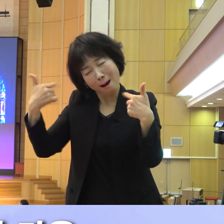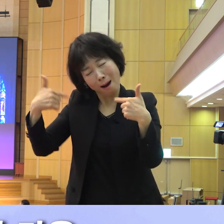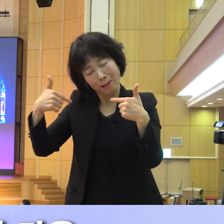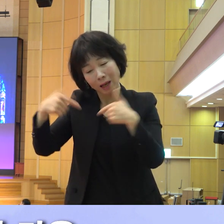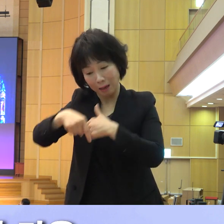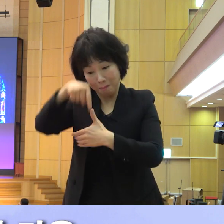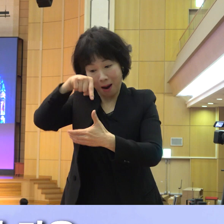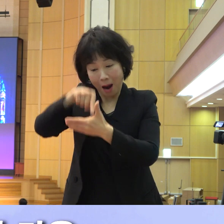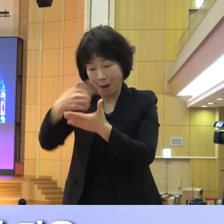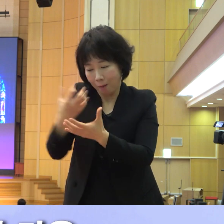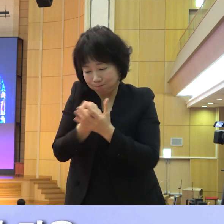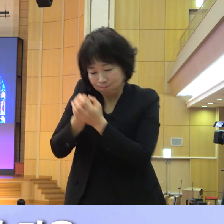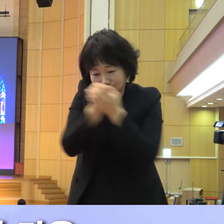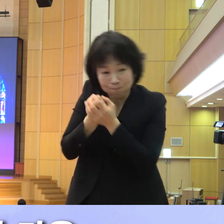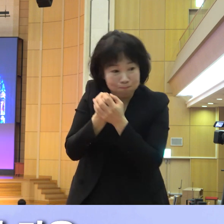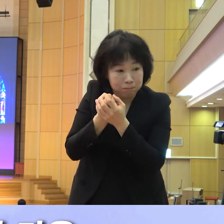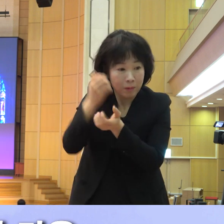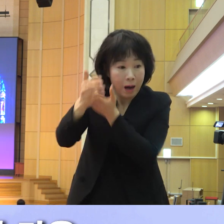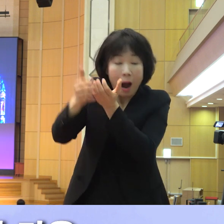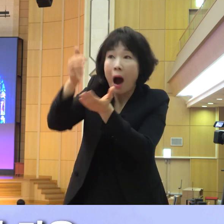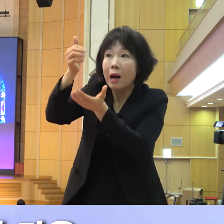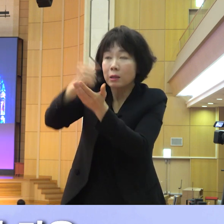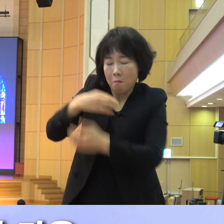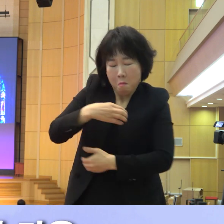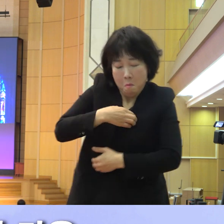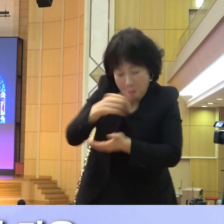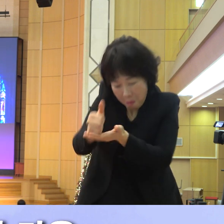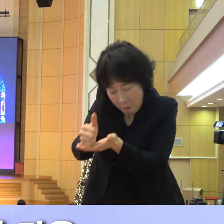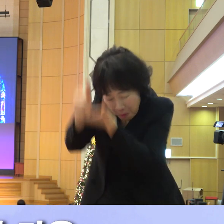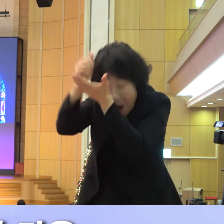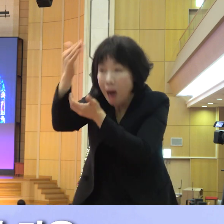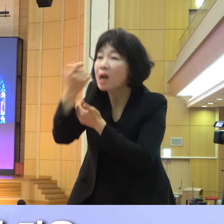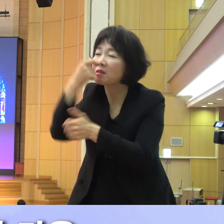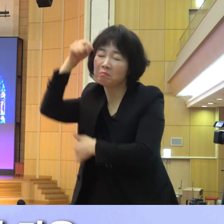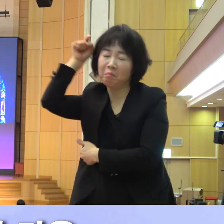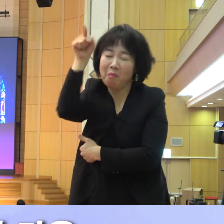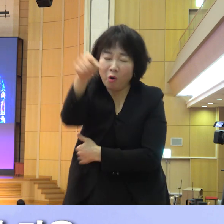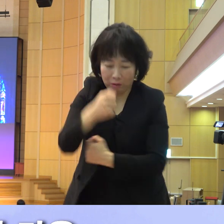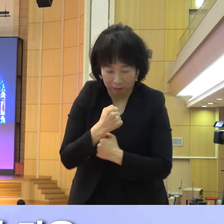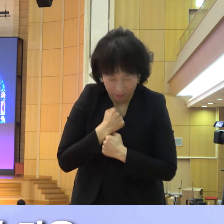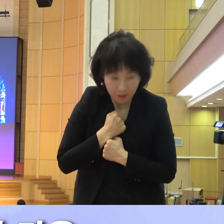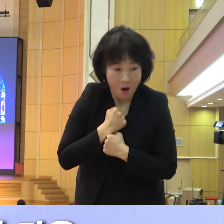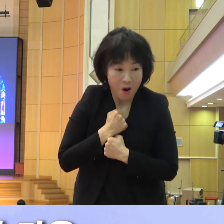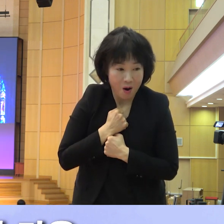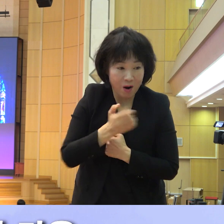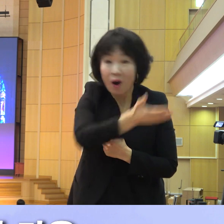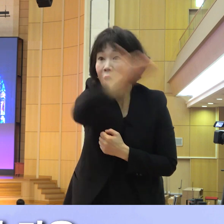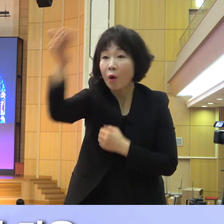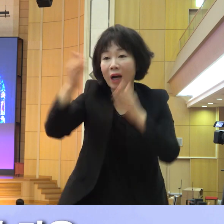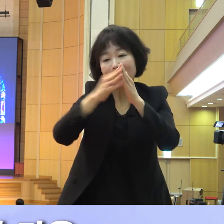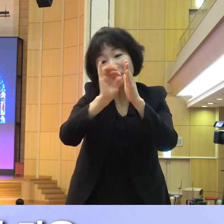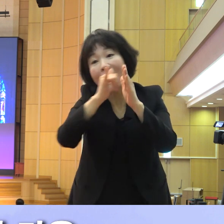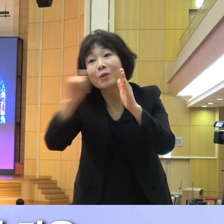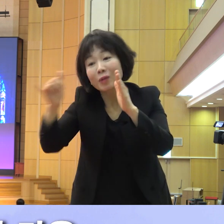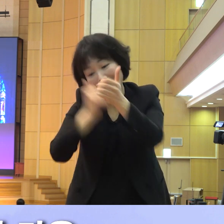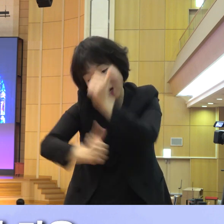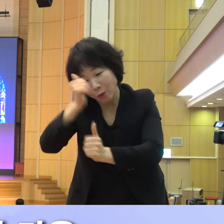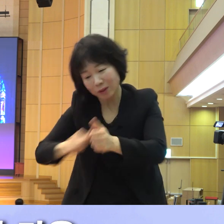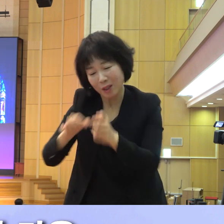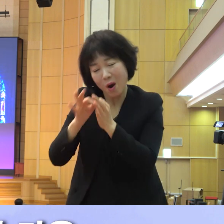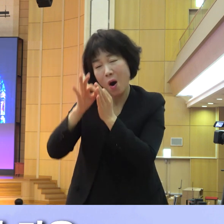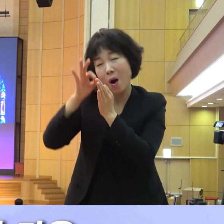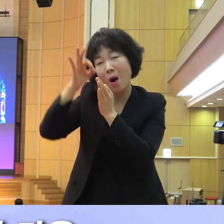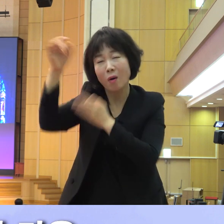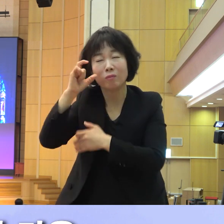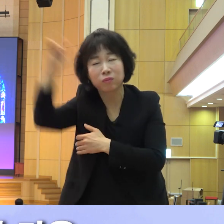마음을 품어 나를 경외하며 나의 모든 명령을 지켜서 그들과 그 자손이 영원히